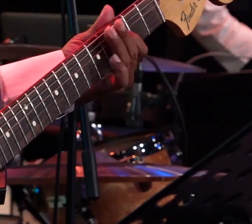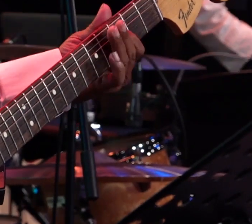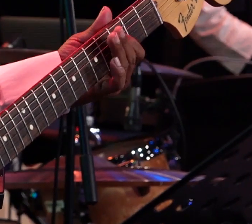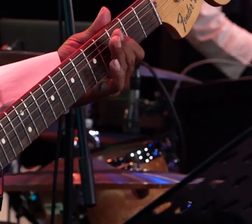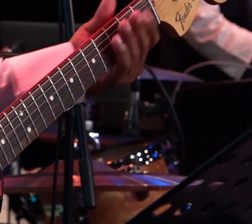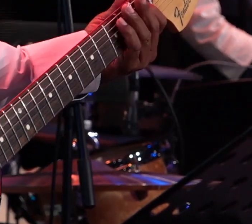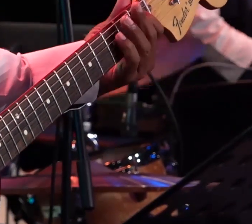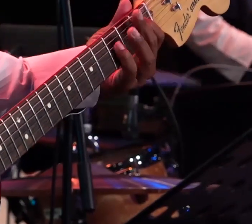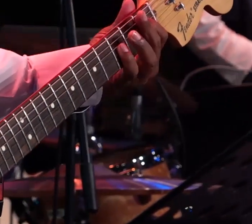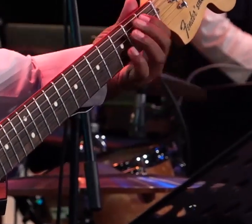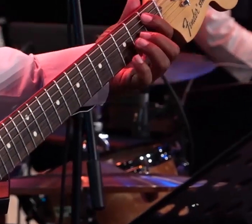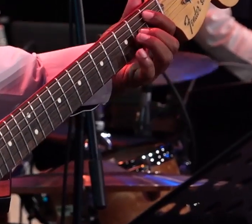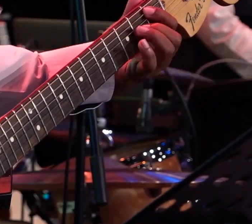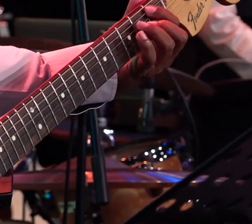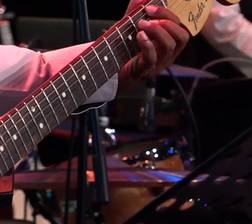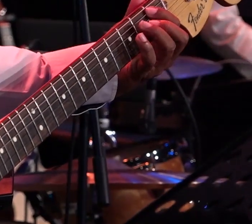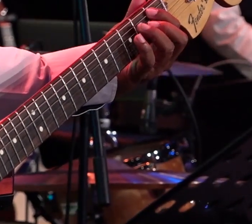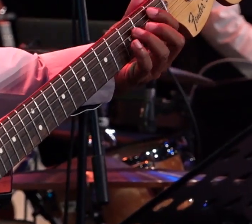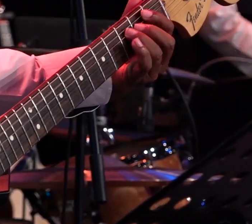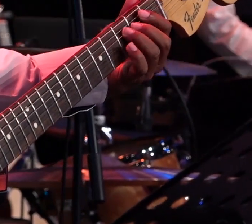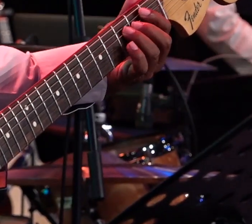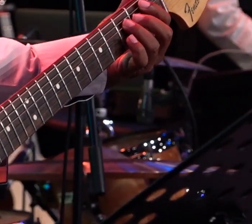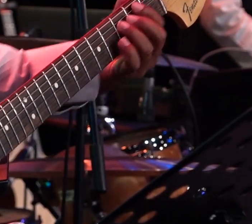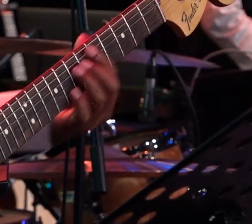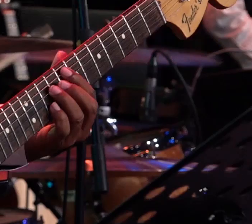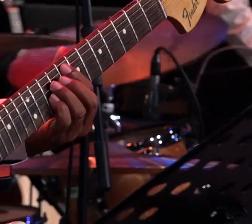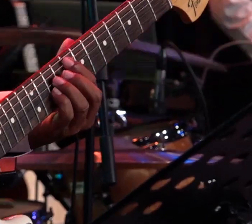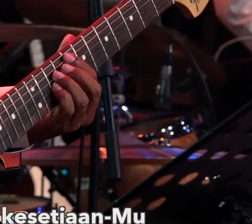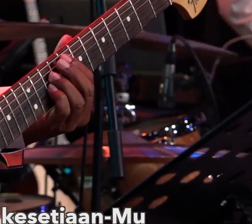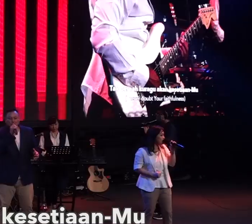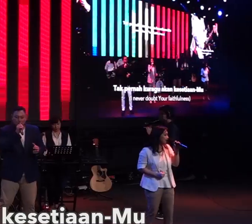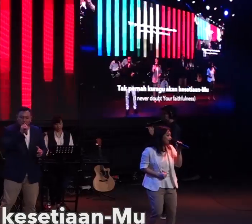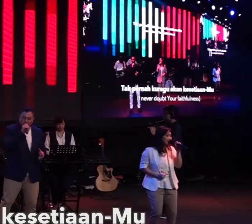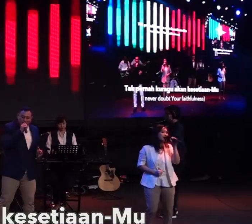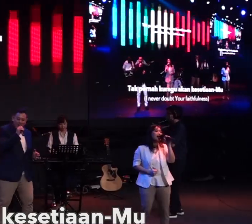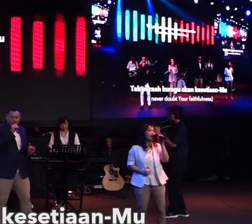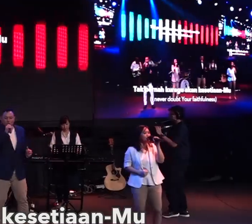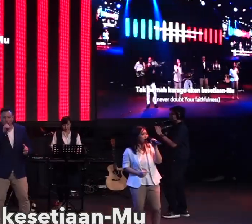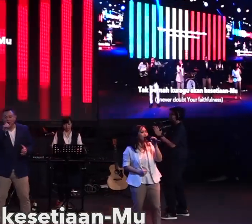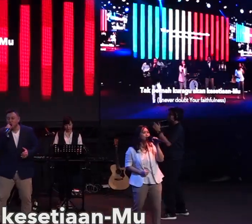Tak